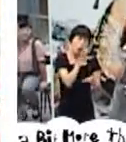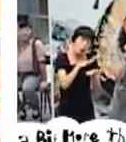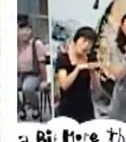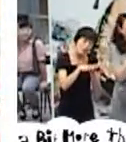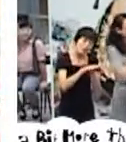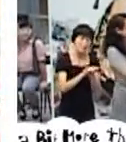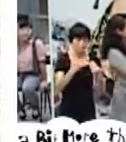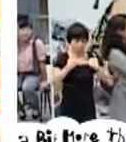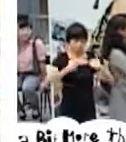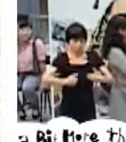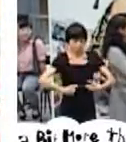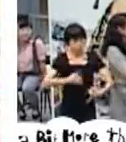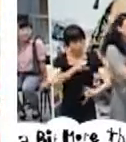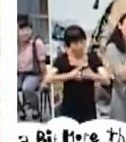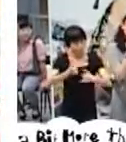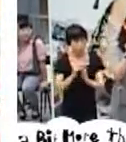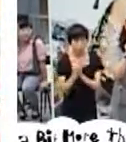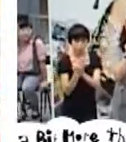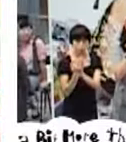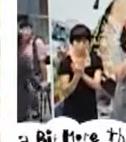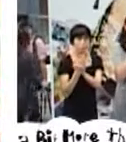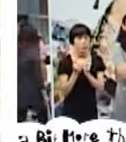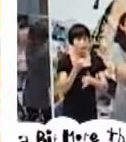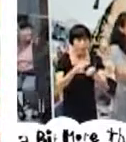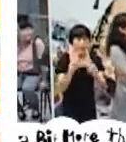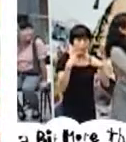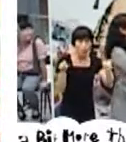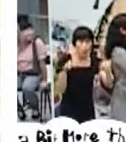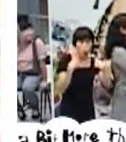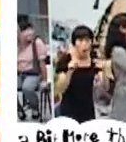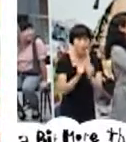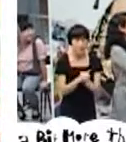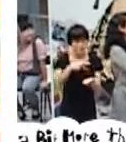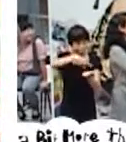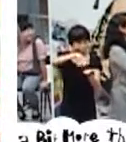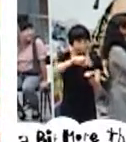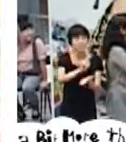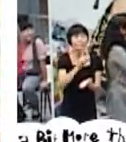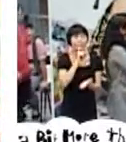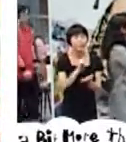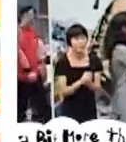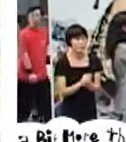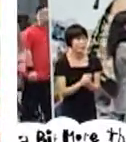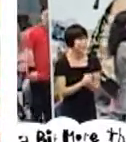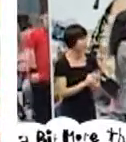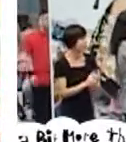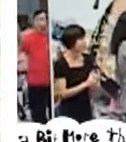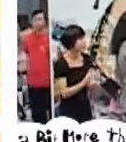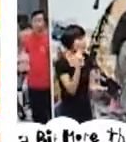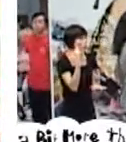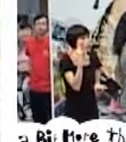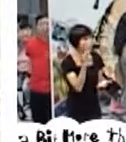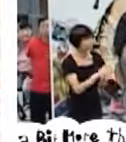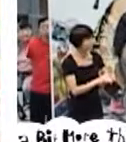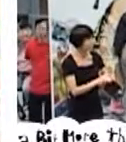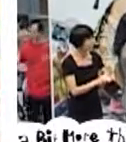啦、形體嘅劇場、互動嘅劇場、音樂嘅演出同埋有跳舞嘅演出。咁嚟請咧我哋嘅主禮嘉